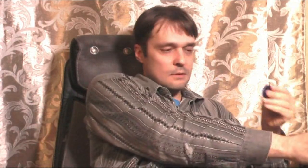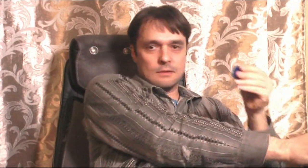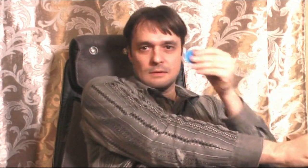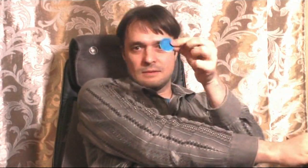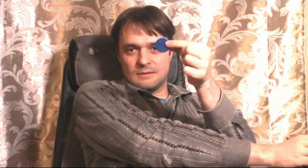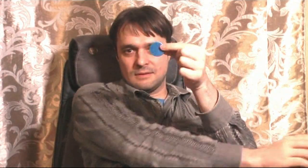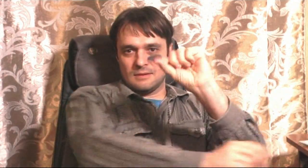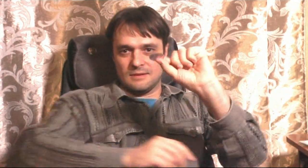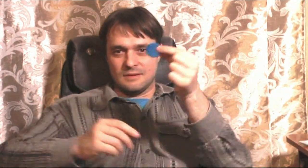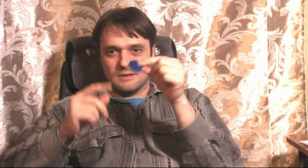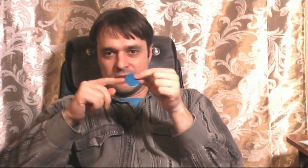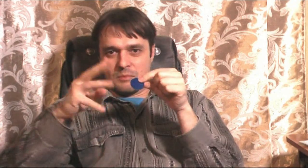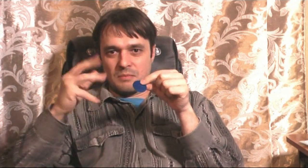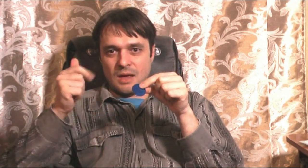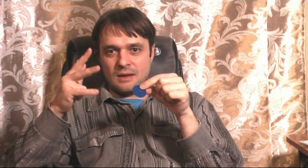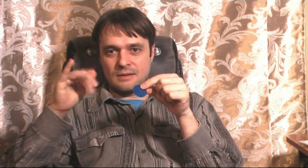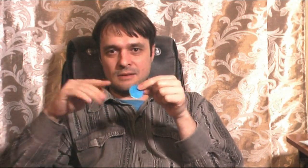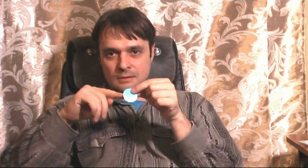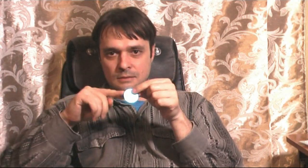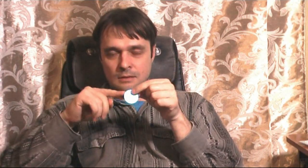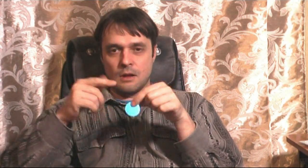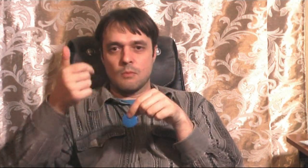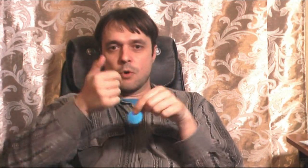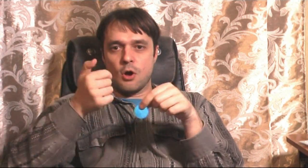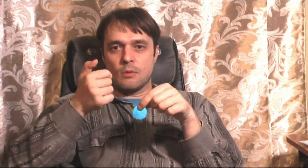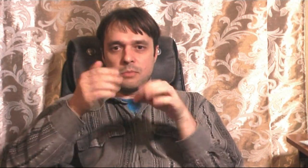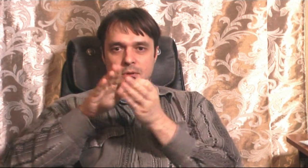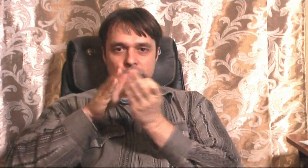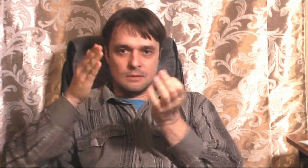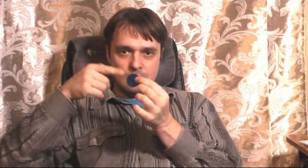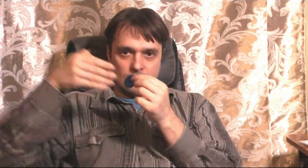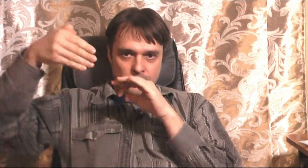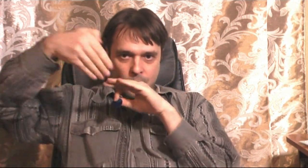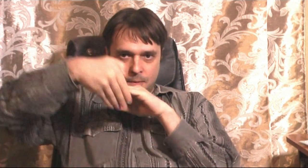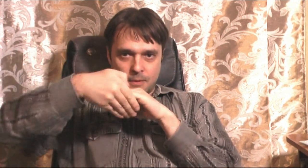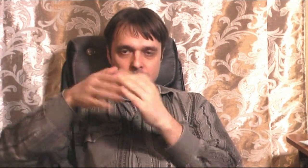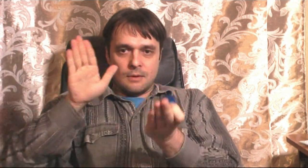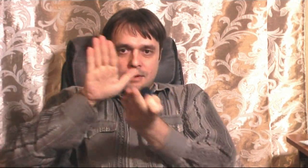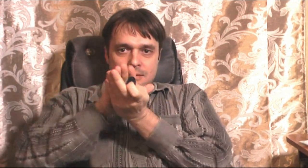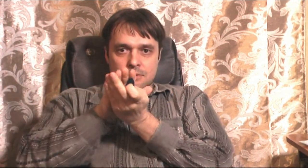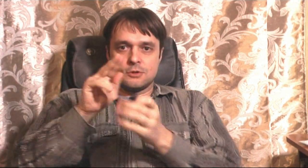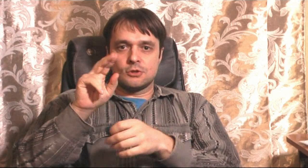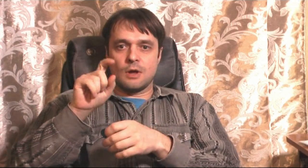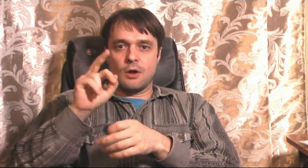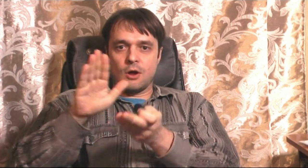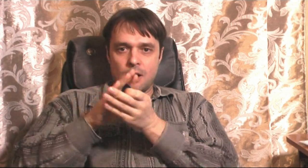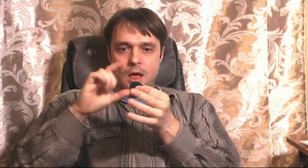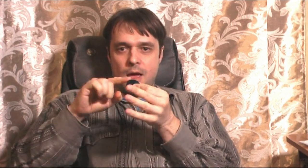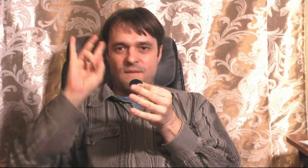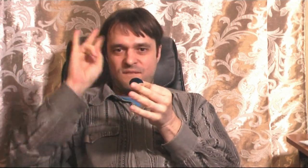Билл. Точно такие же высокие баллы. То есть эта девушка-открытие может в этом сезоне, вы знаете, блеснуть. Она очень стабильная. Я посмотрела,